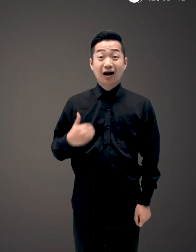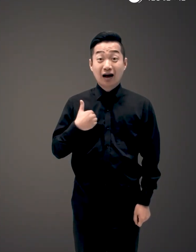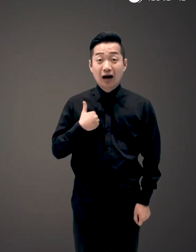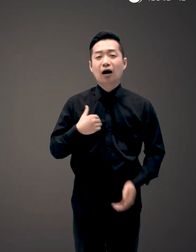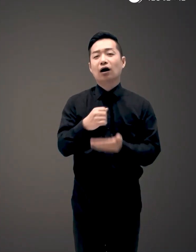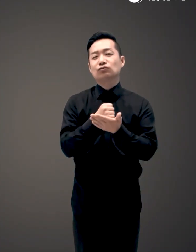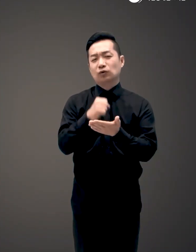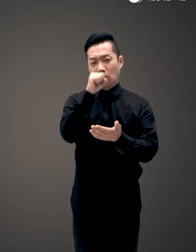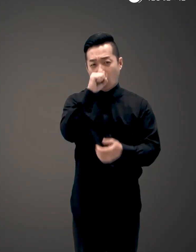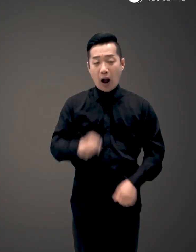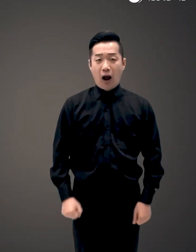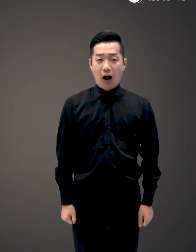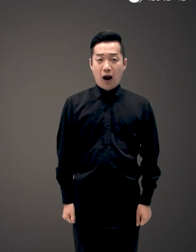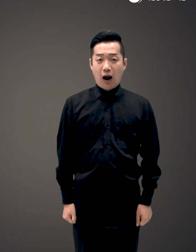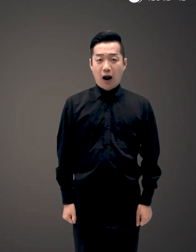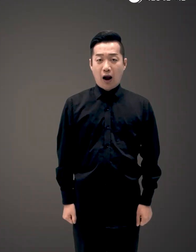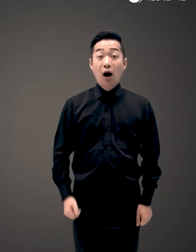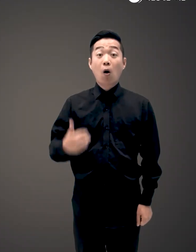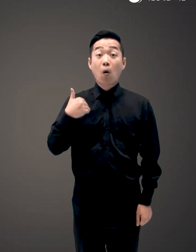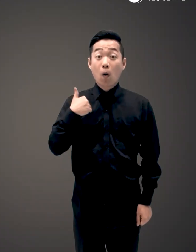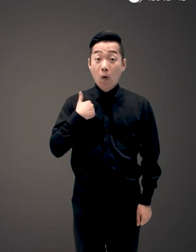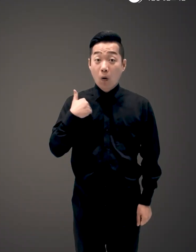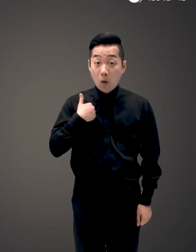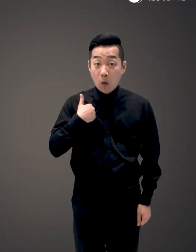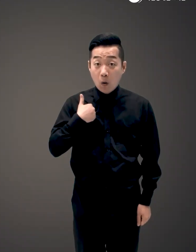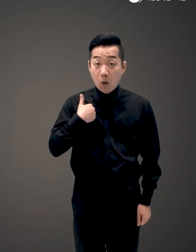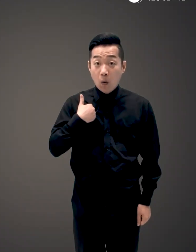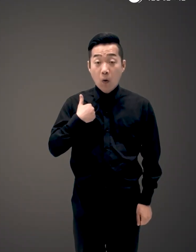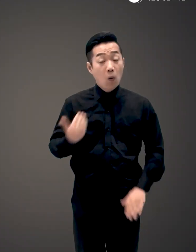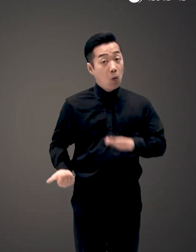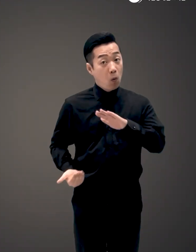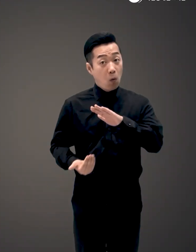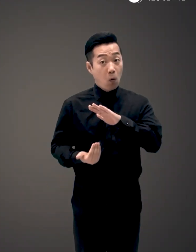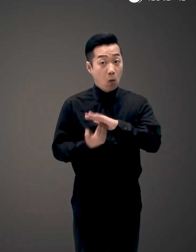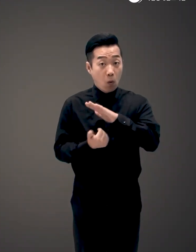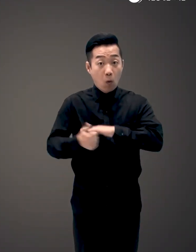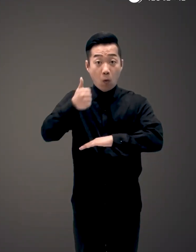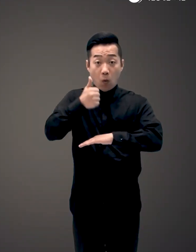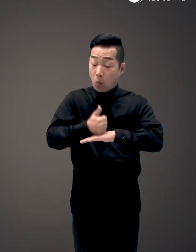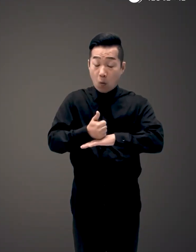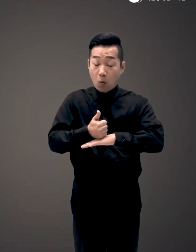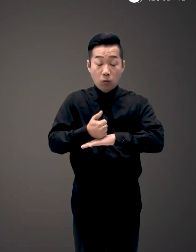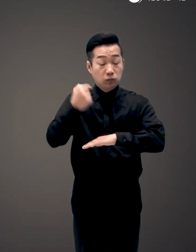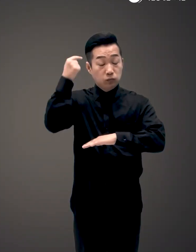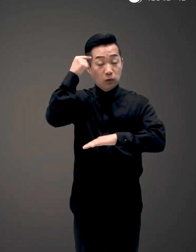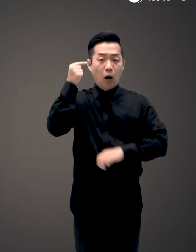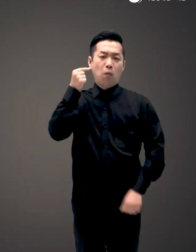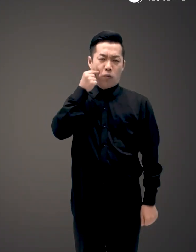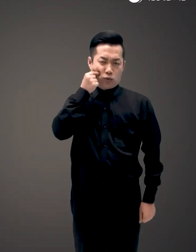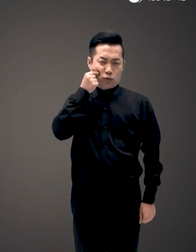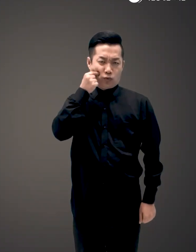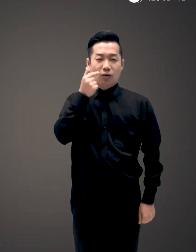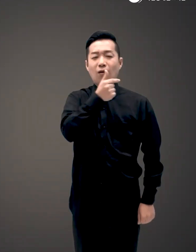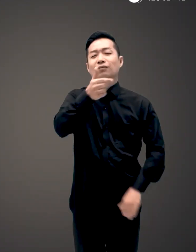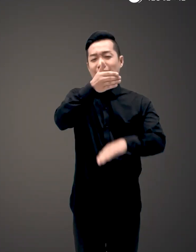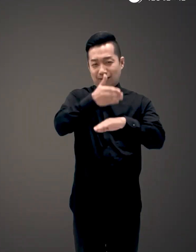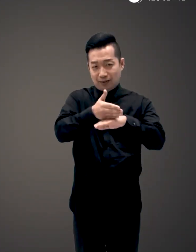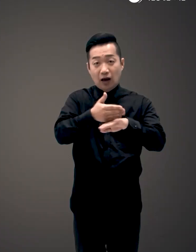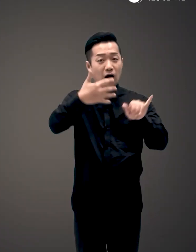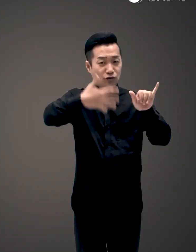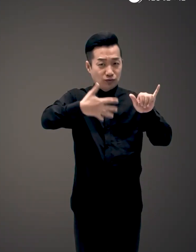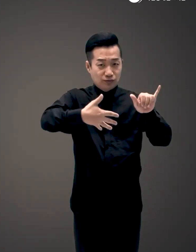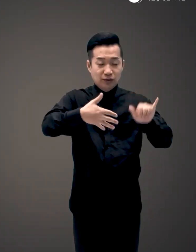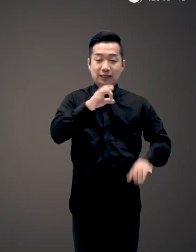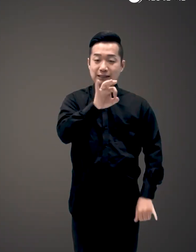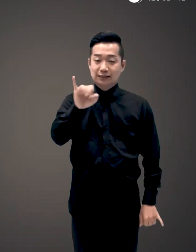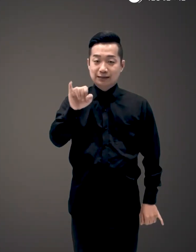저는 굉장히 운이 좋았거든요. 그리고 저도 제가 이렇게 될 줄은 진짜 꿈에도 몰랐어요. 너무나 감사하게도